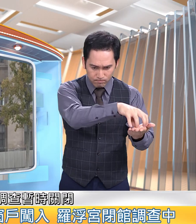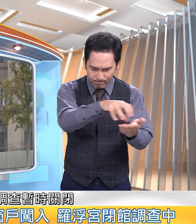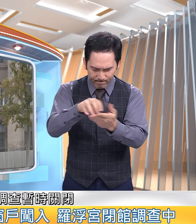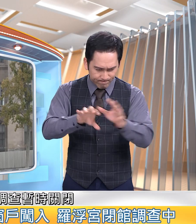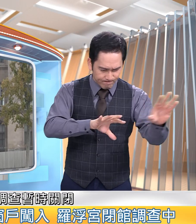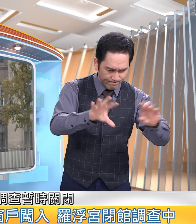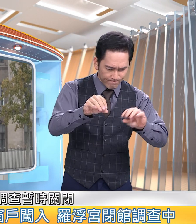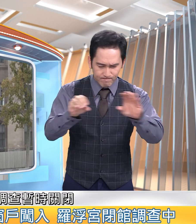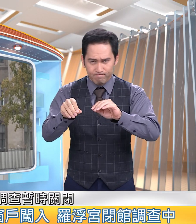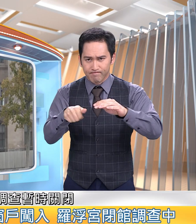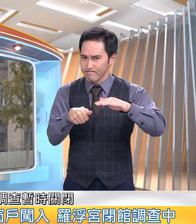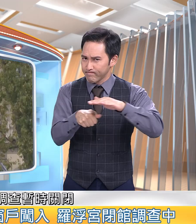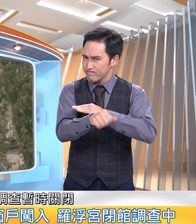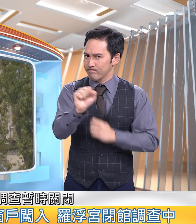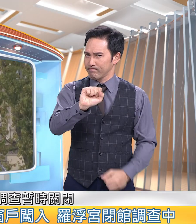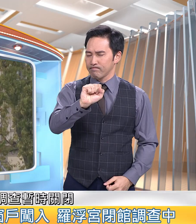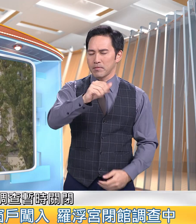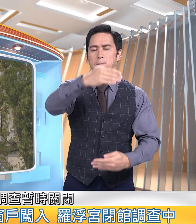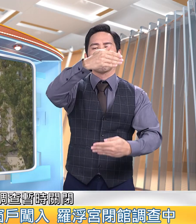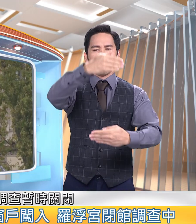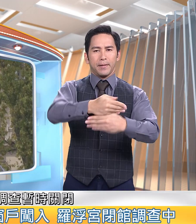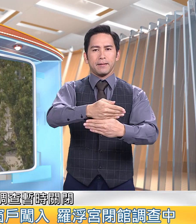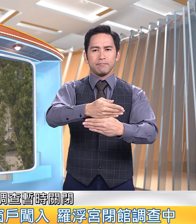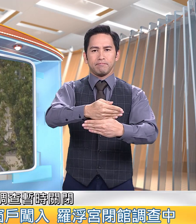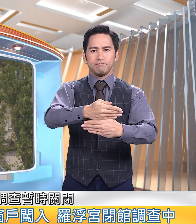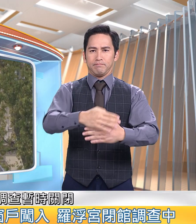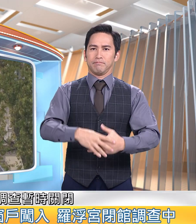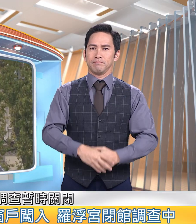调查，目前暂时关闭。